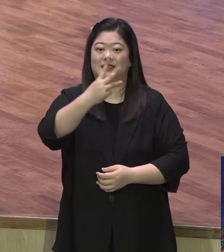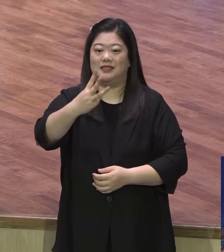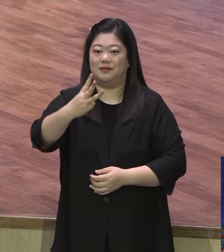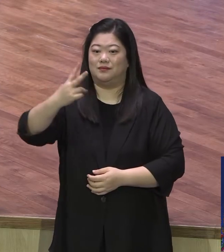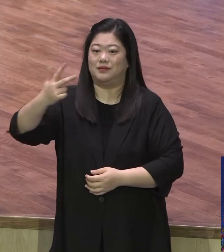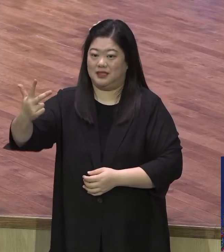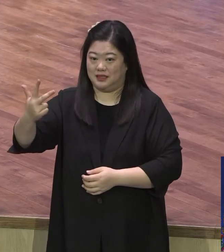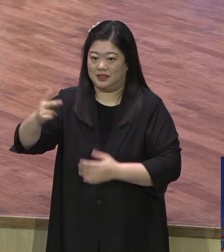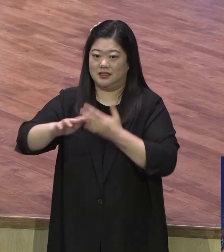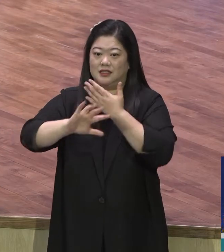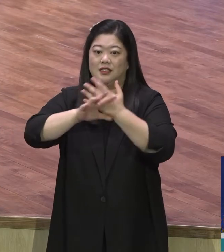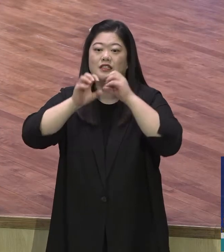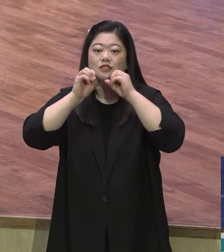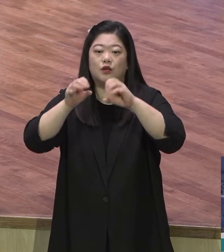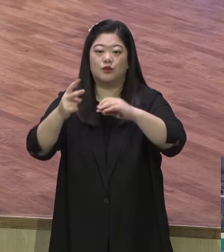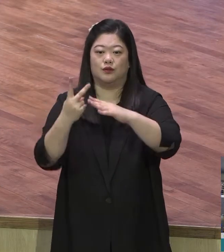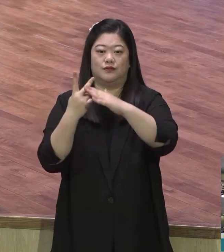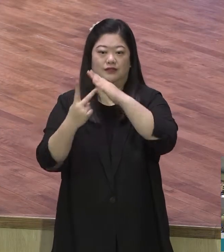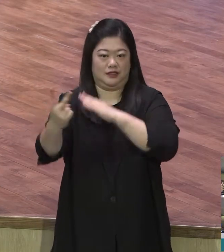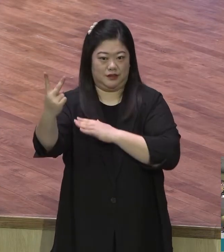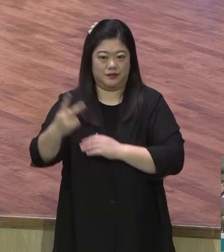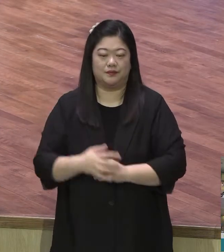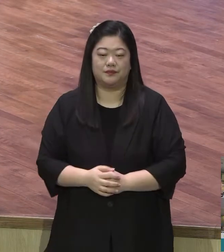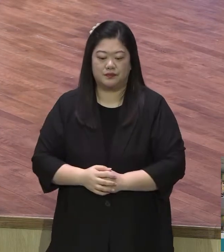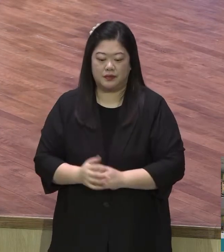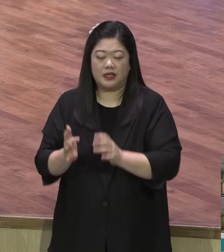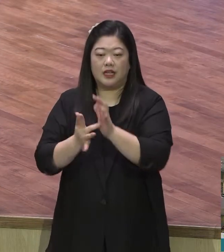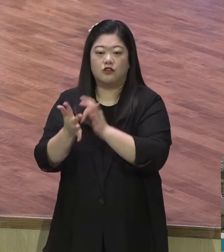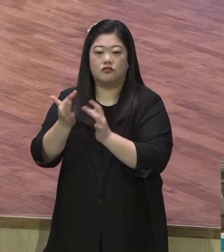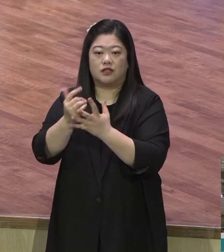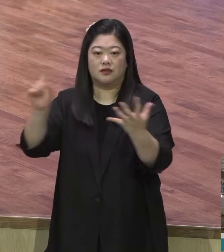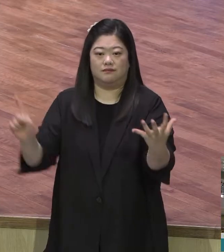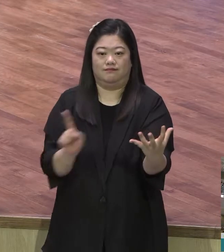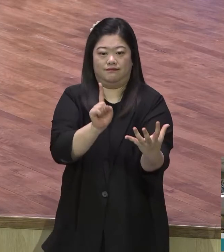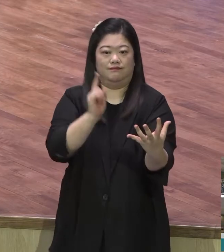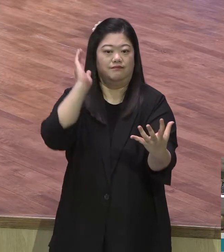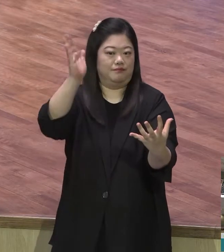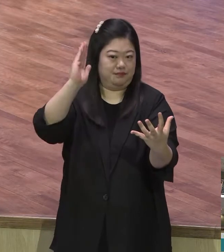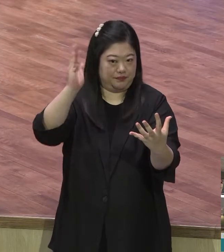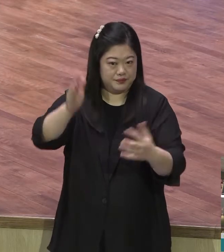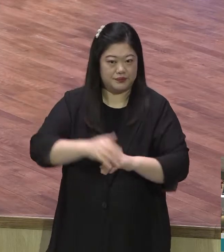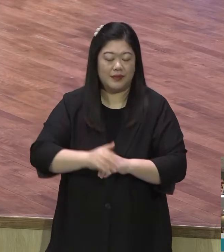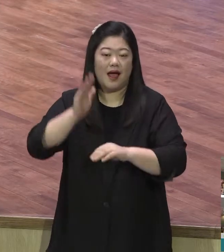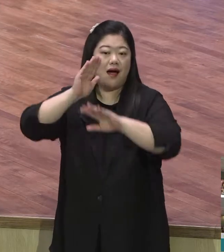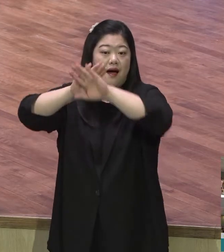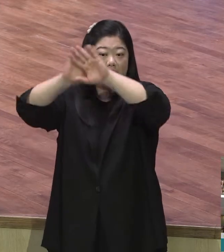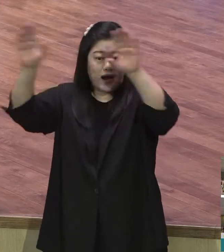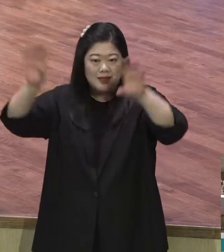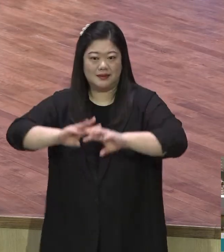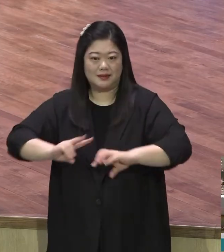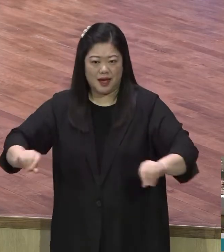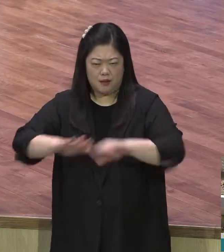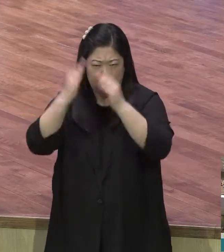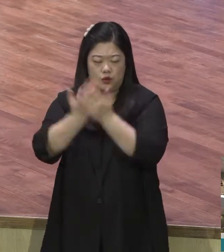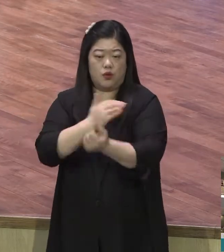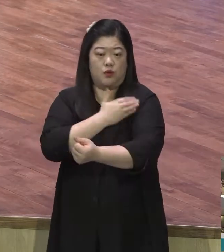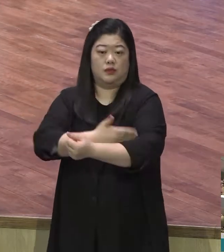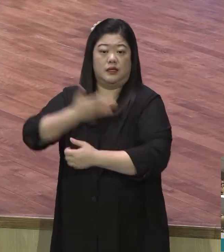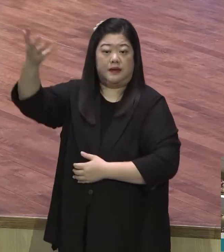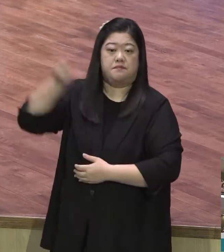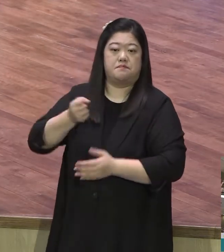18절로 20절로 봅니다 예수께서 나와 말씀하여 이르시되 하늘과 땅의 모든 군실을 내게 주었으니